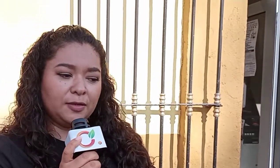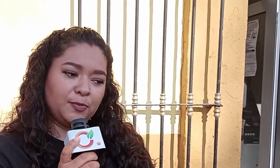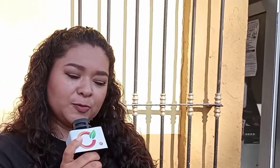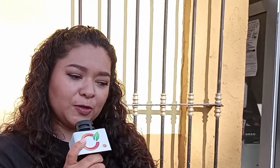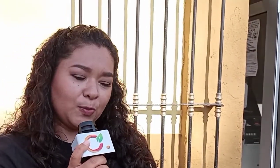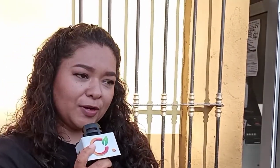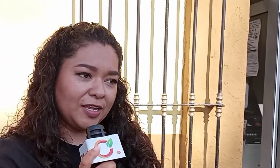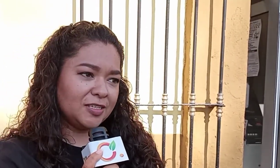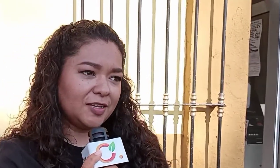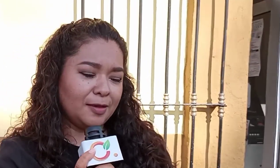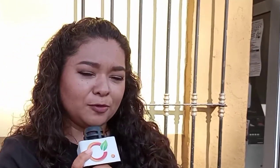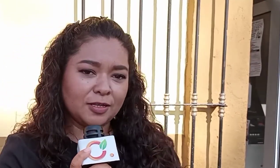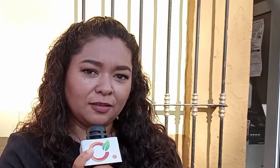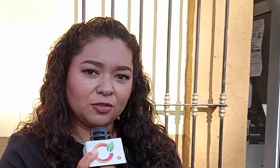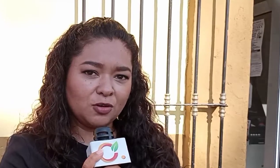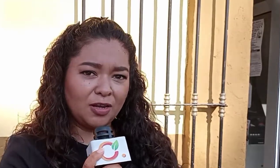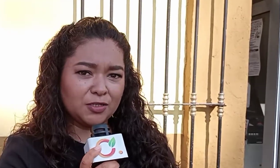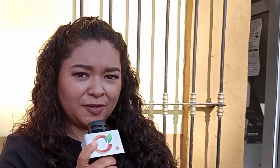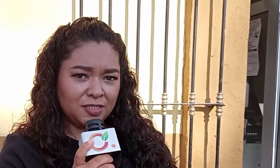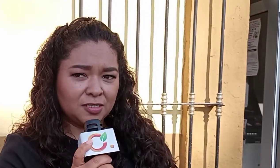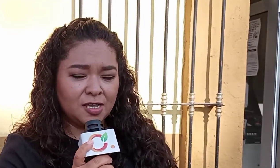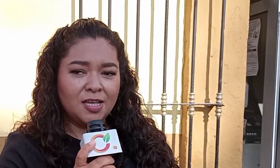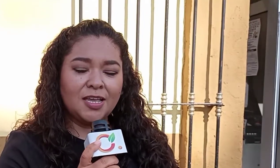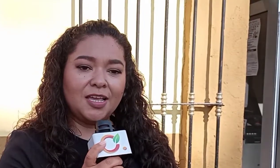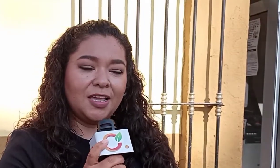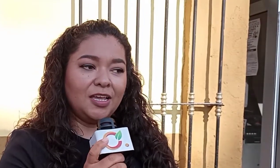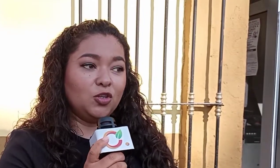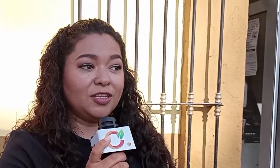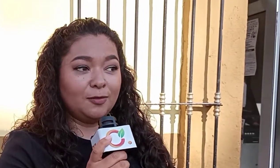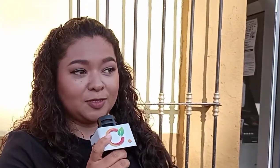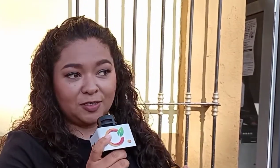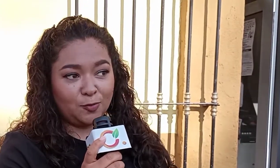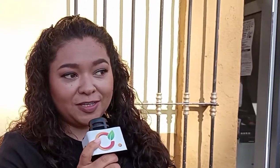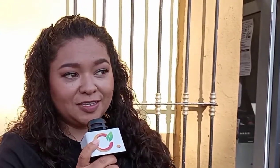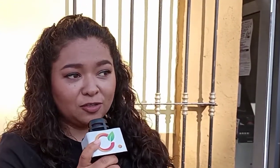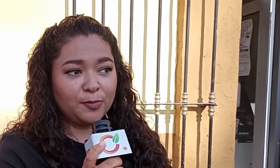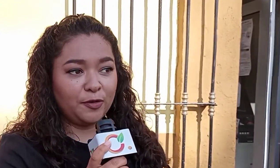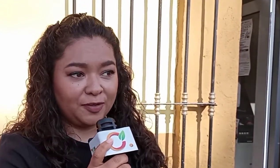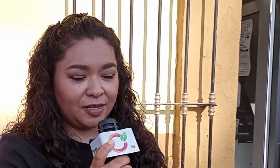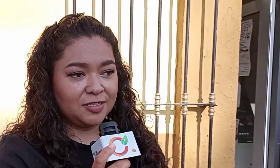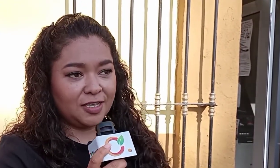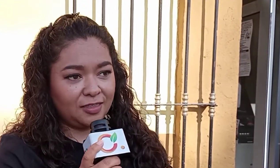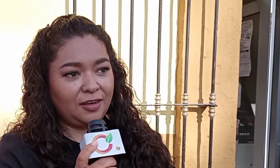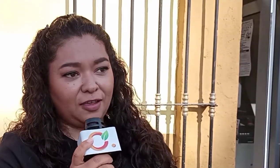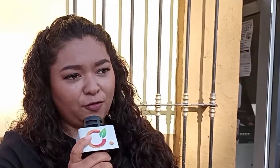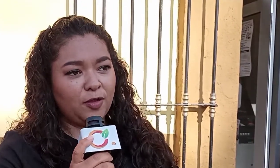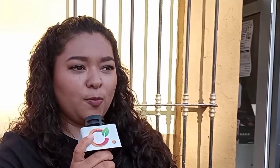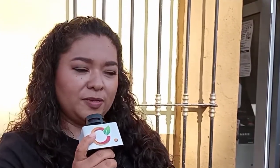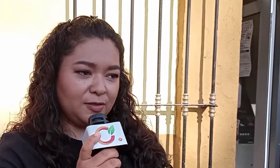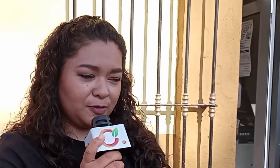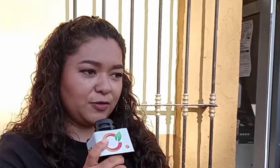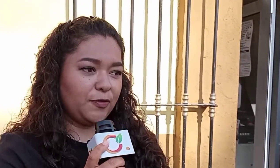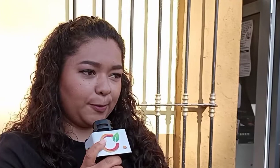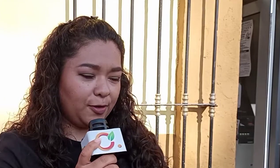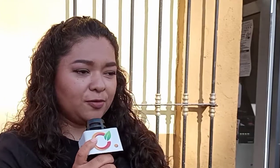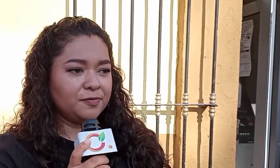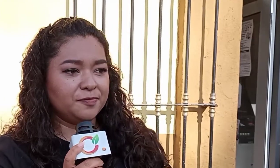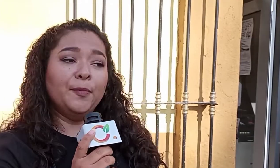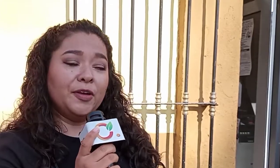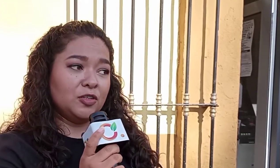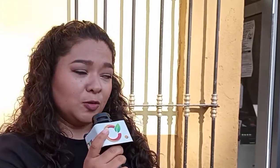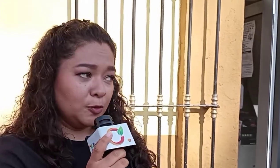y pues bueno, por ahí estaríamos atentos con las fechas. No tenemos así como que exacto, pero a finales de enero o principios de